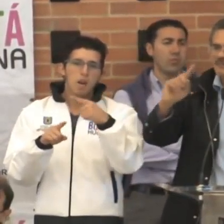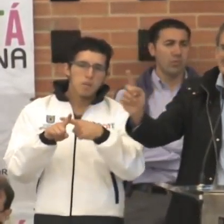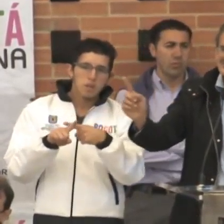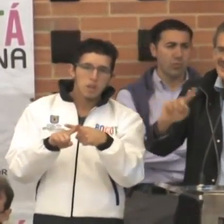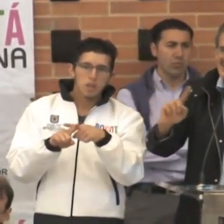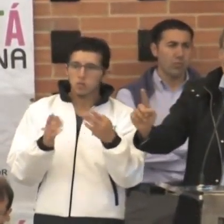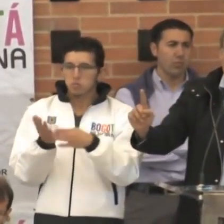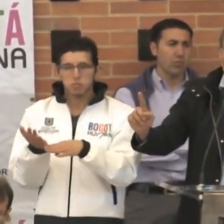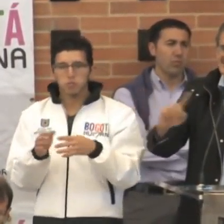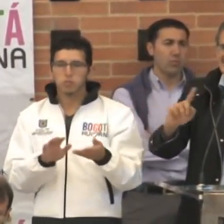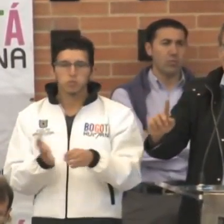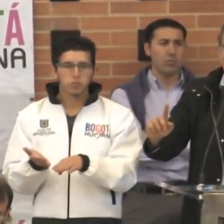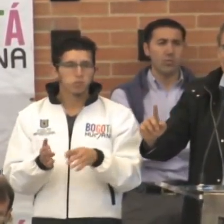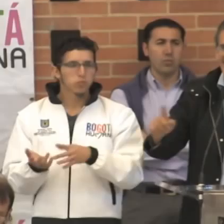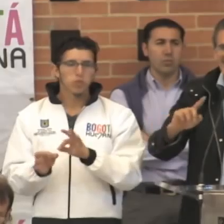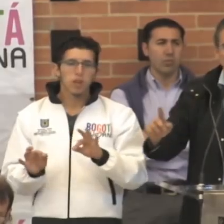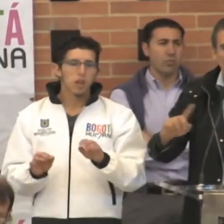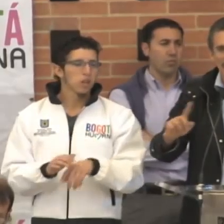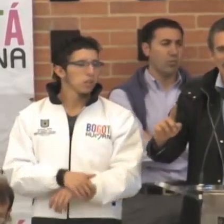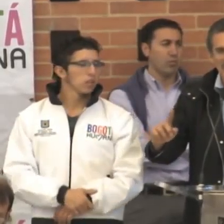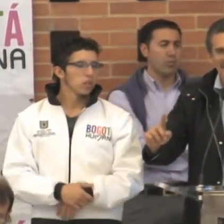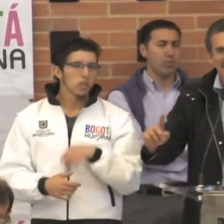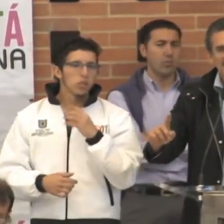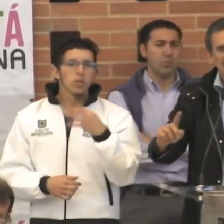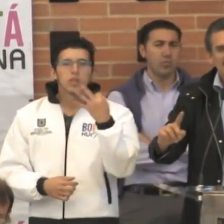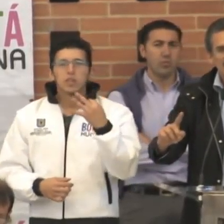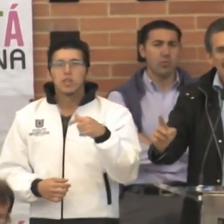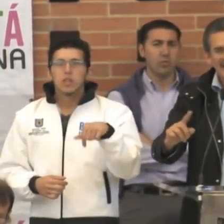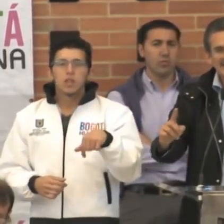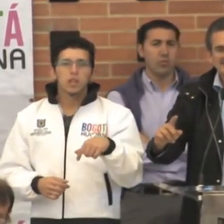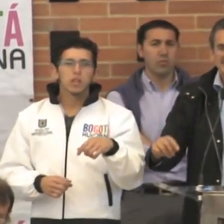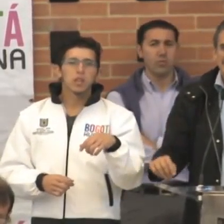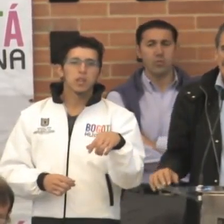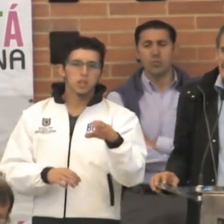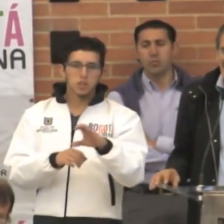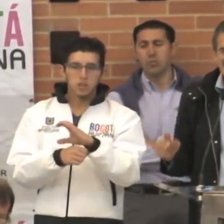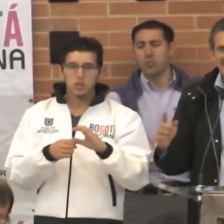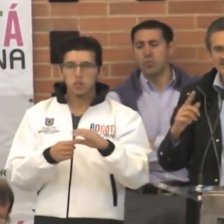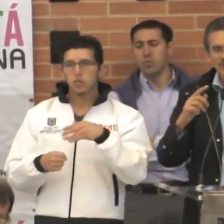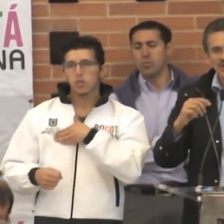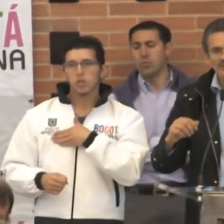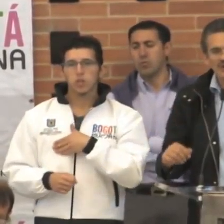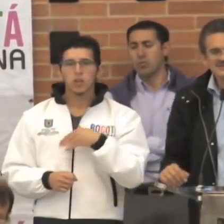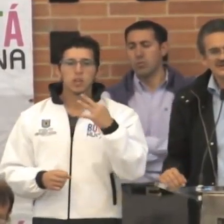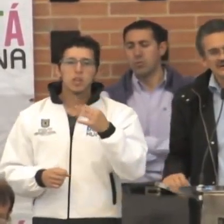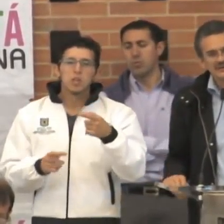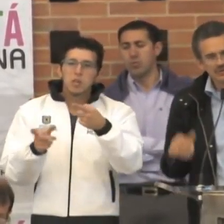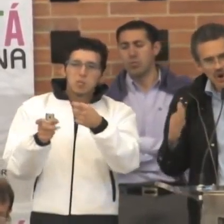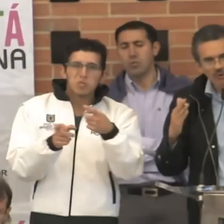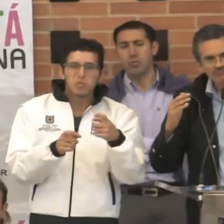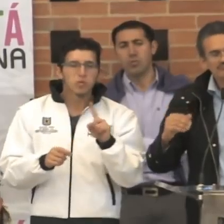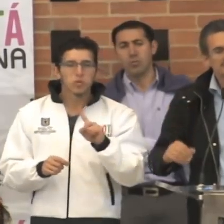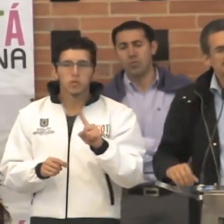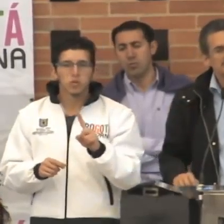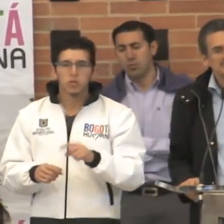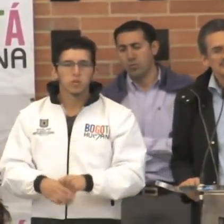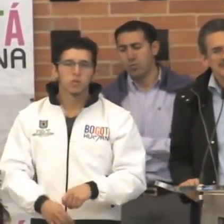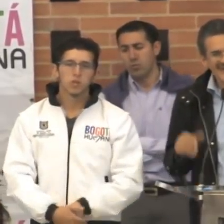No podemos seguir resignándonos a que Ciudad Bolívar es el territorio de la violencia.